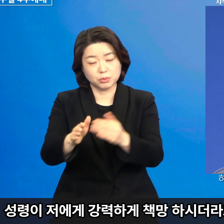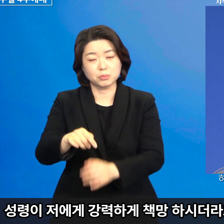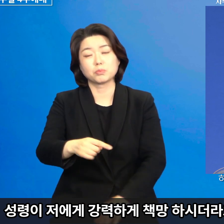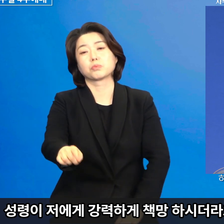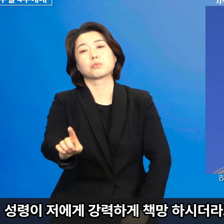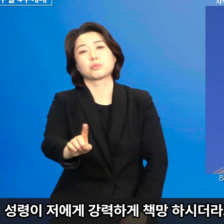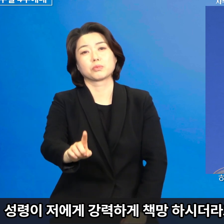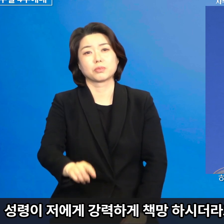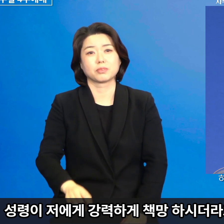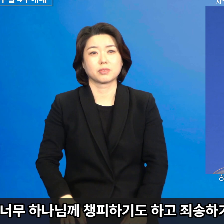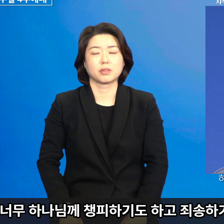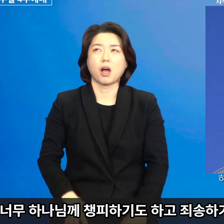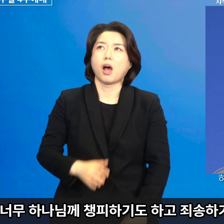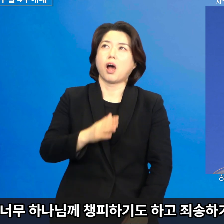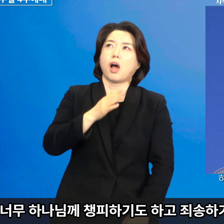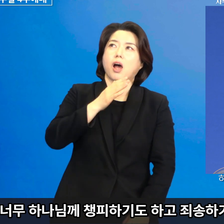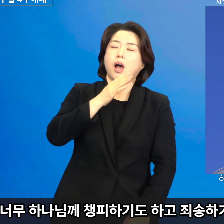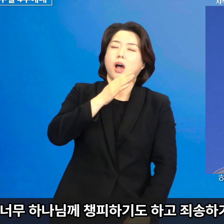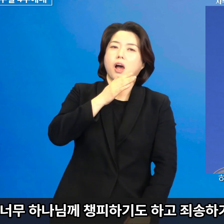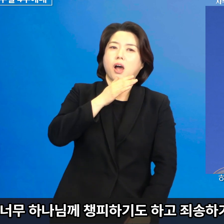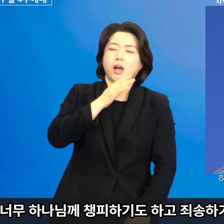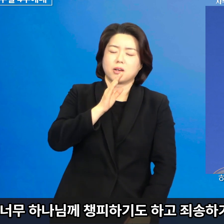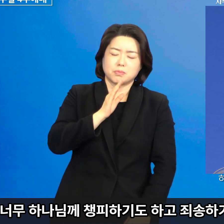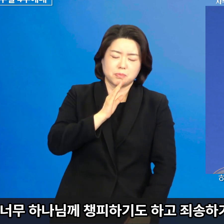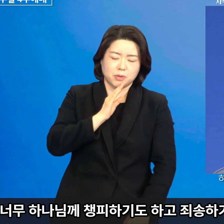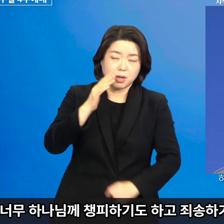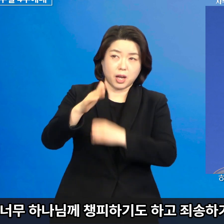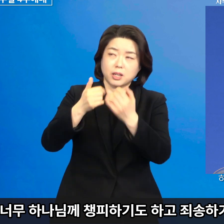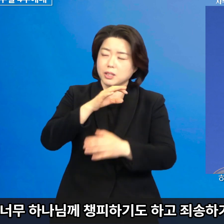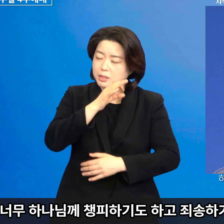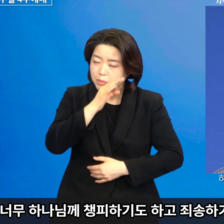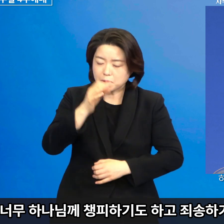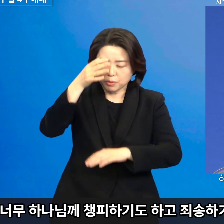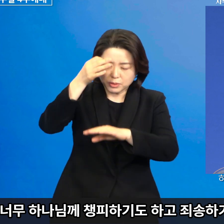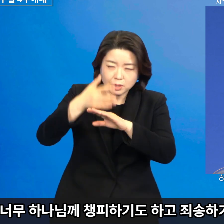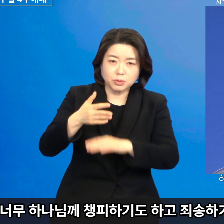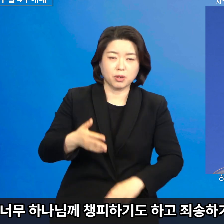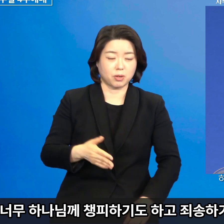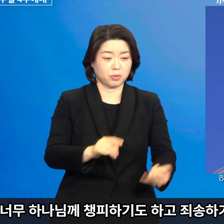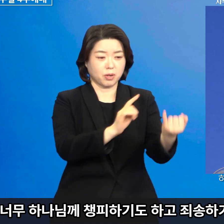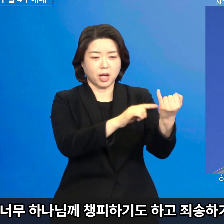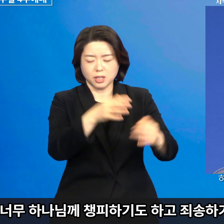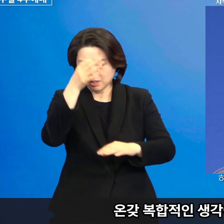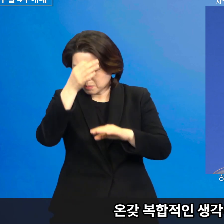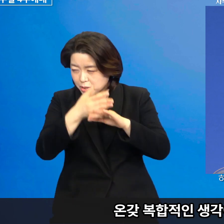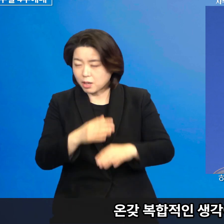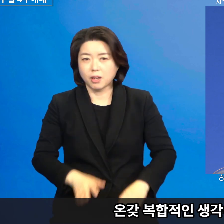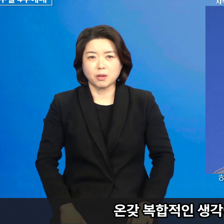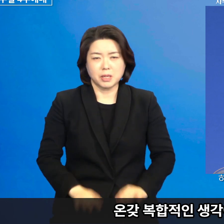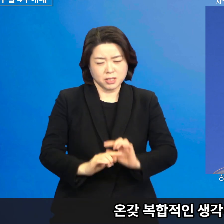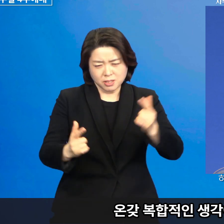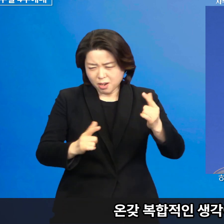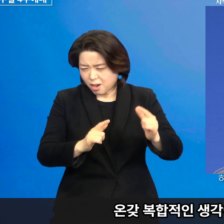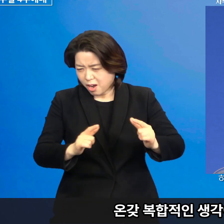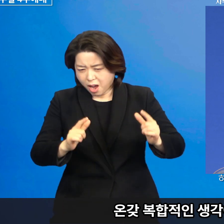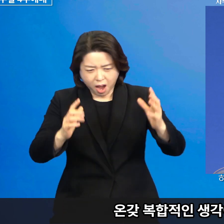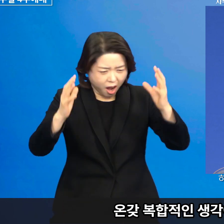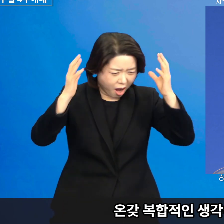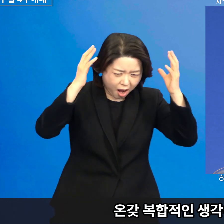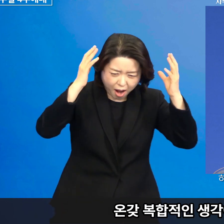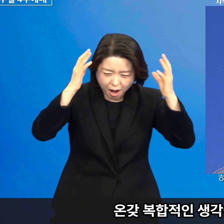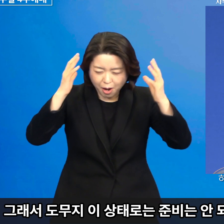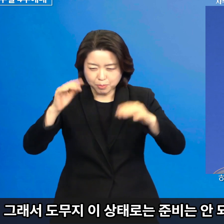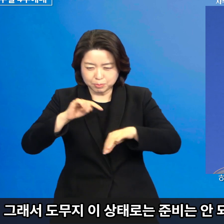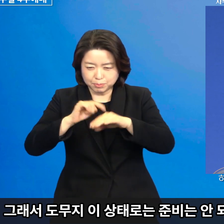뭐냐? 너무 하나님께 창피하기도 하고 죄송하기도 하고 아내에게도 미안하기도 하고 온갖 복합적인 막 생각이 막 드는